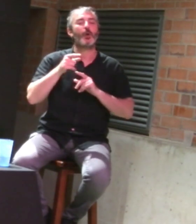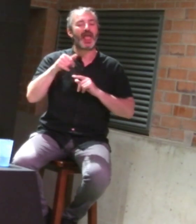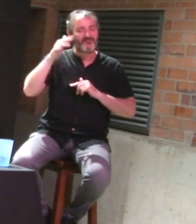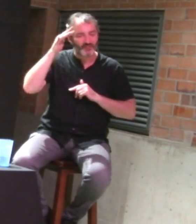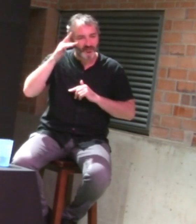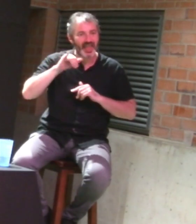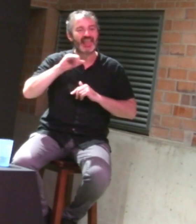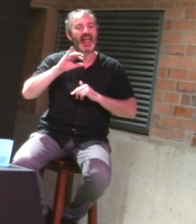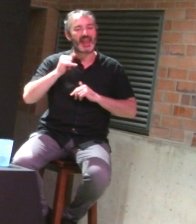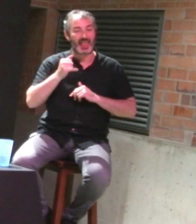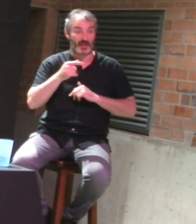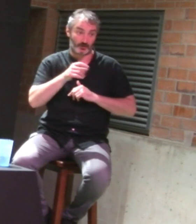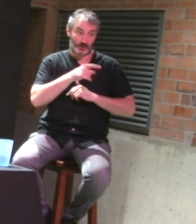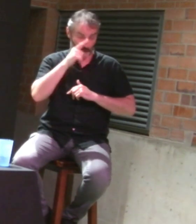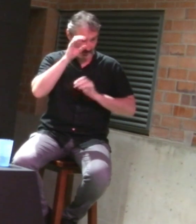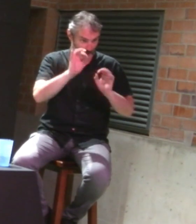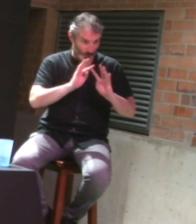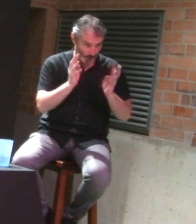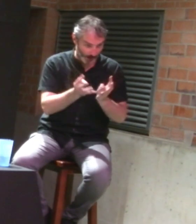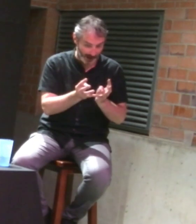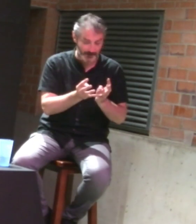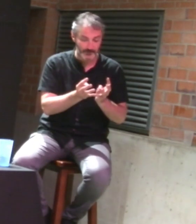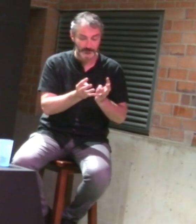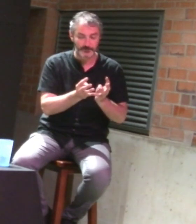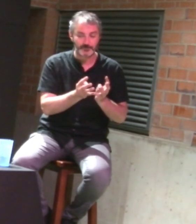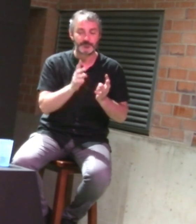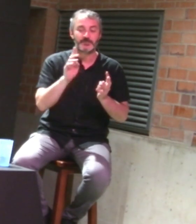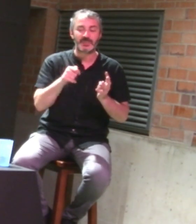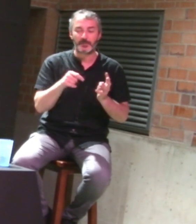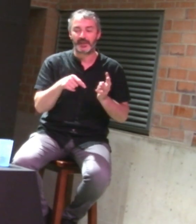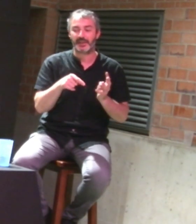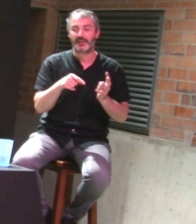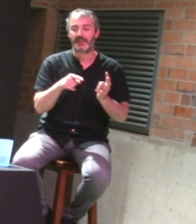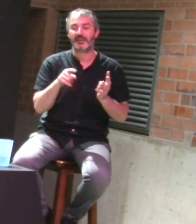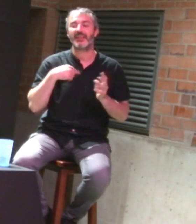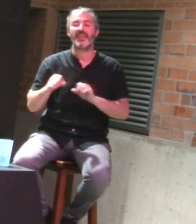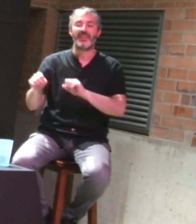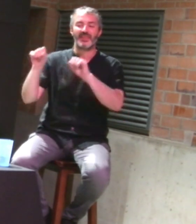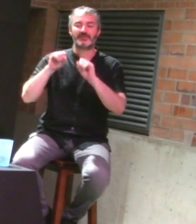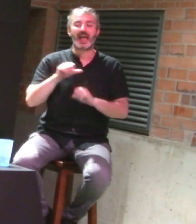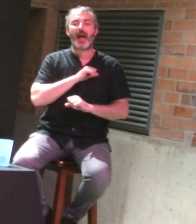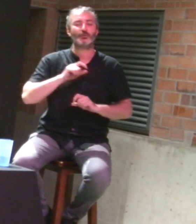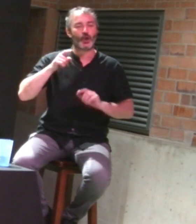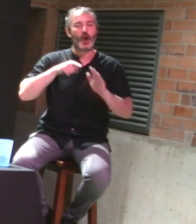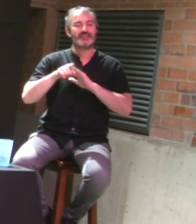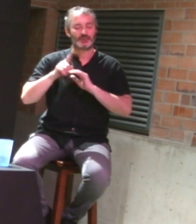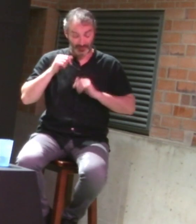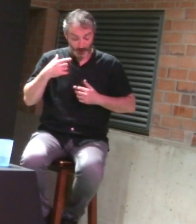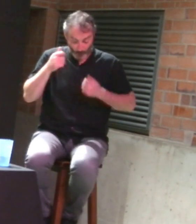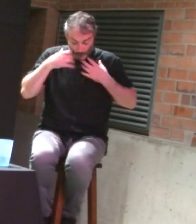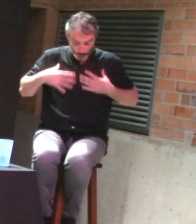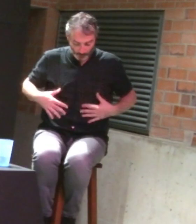que tenim socialisme utòpic i, sobretot, autogestió i defensa del propi cos i